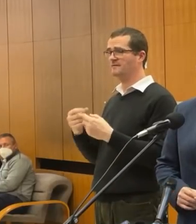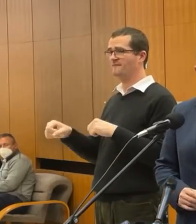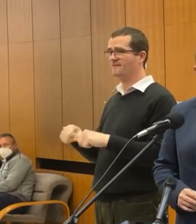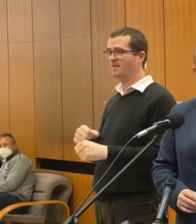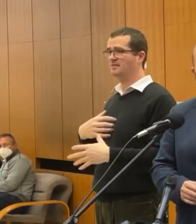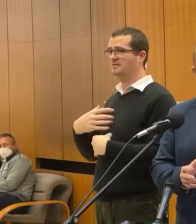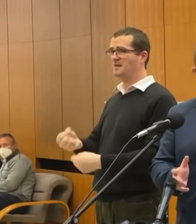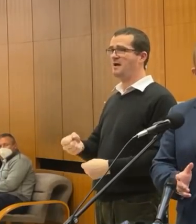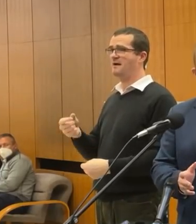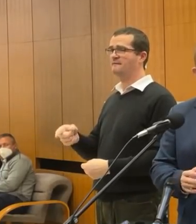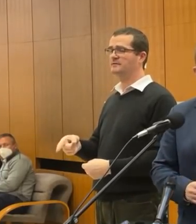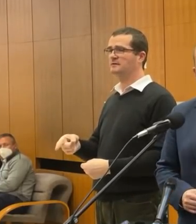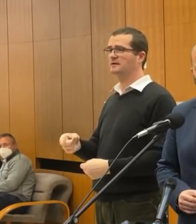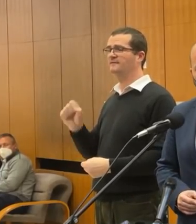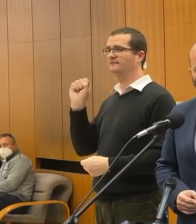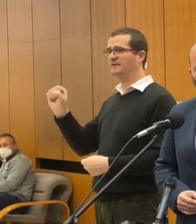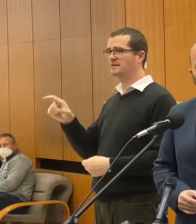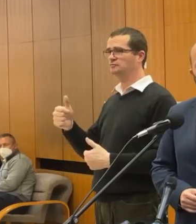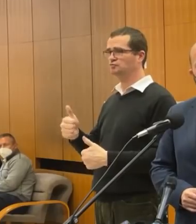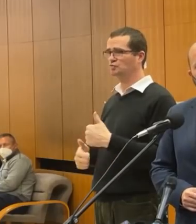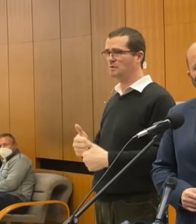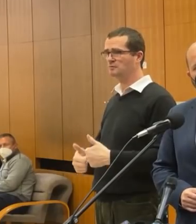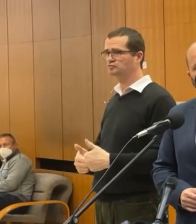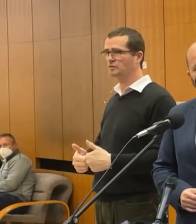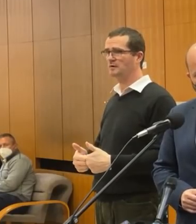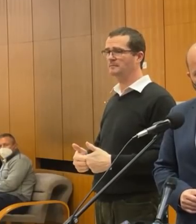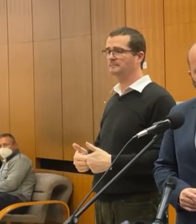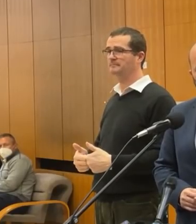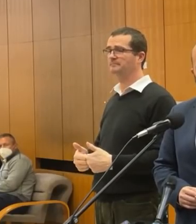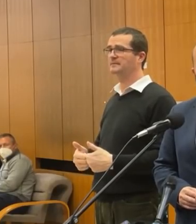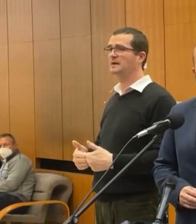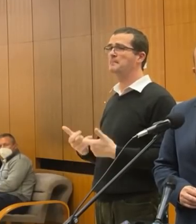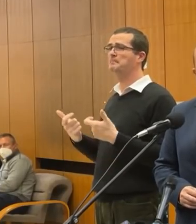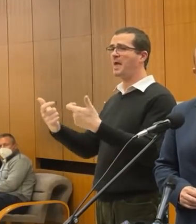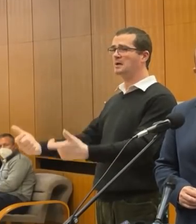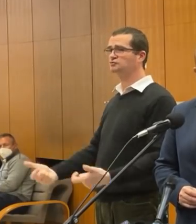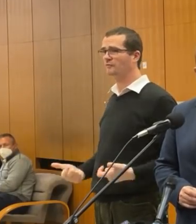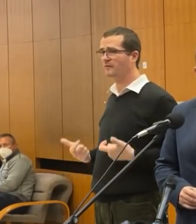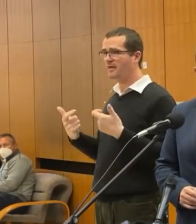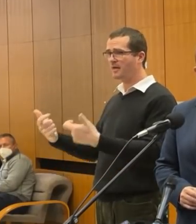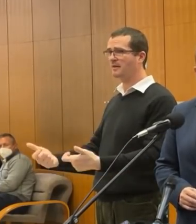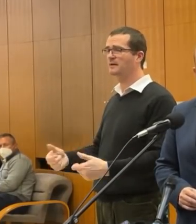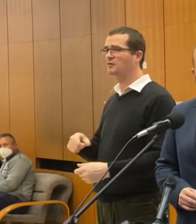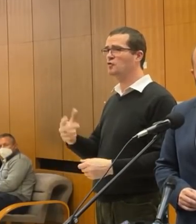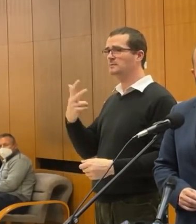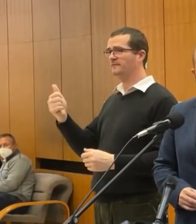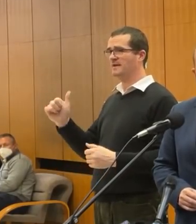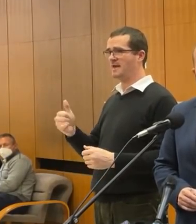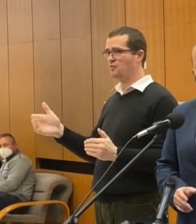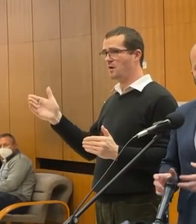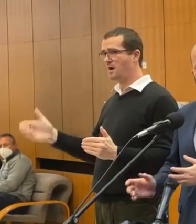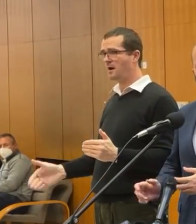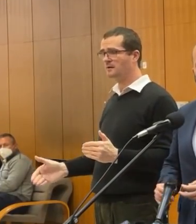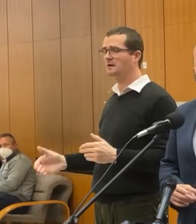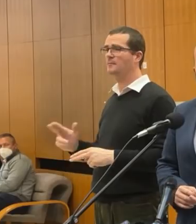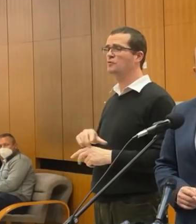vlády návrh na víťaza súťaže. Pásové je termín do 31. januára